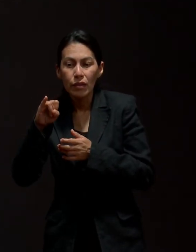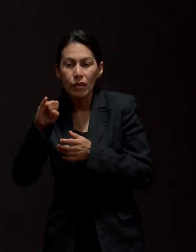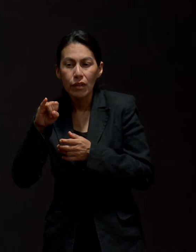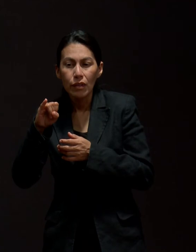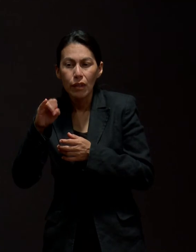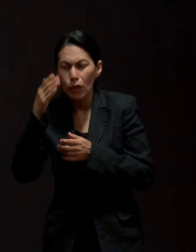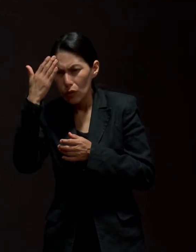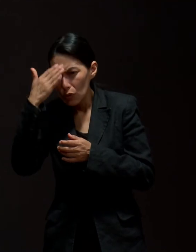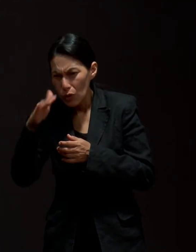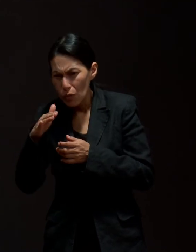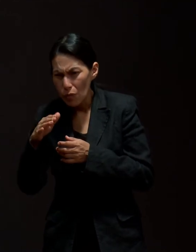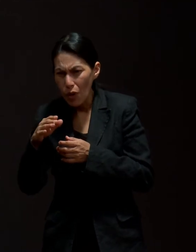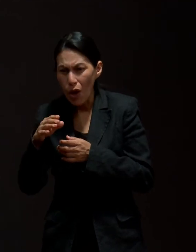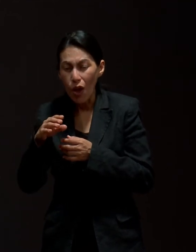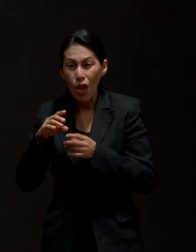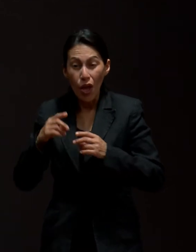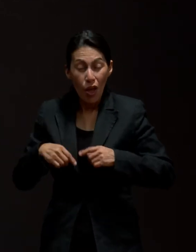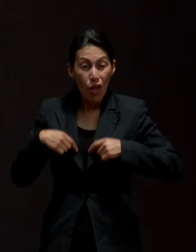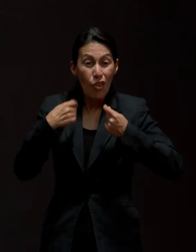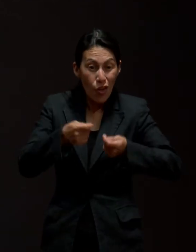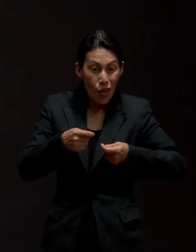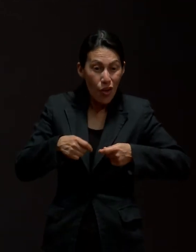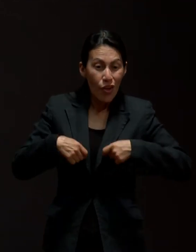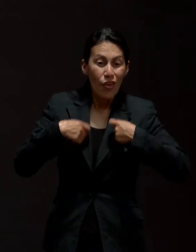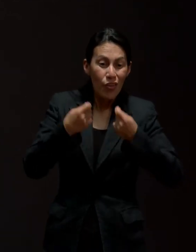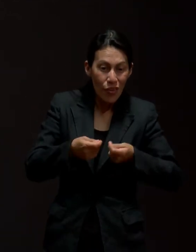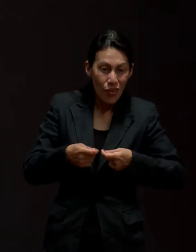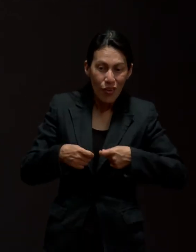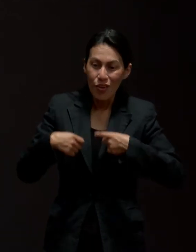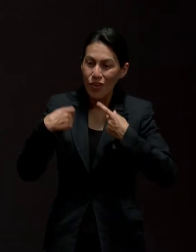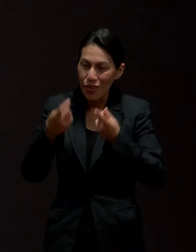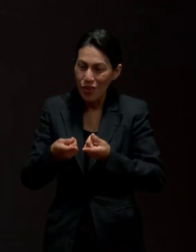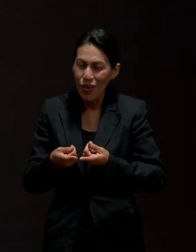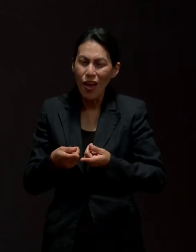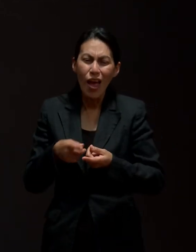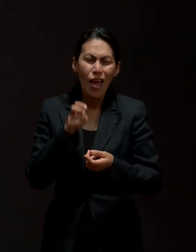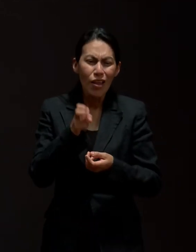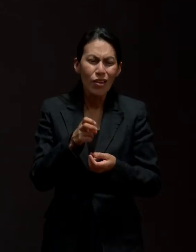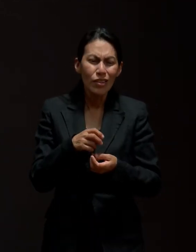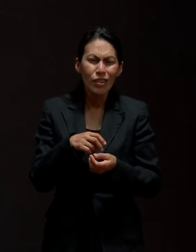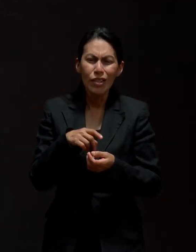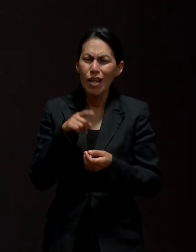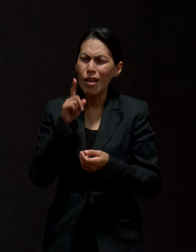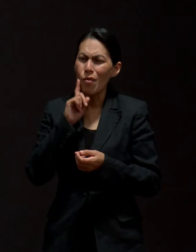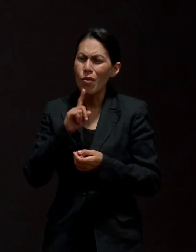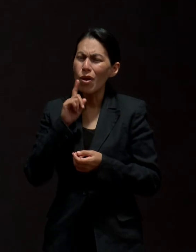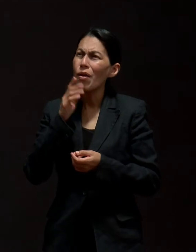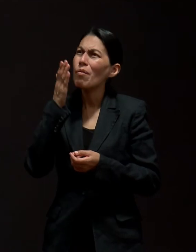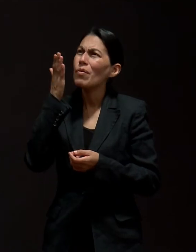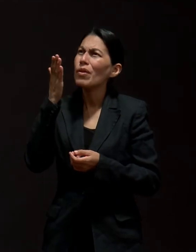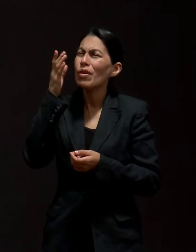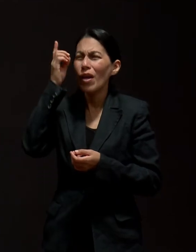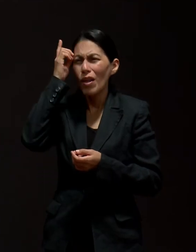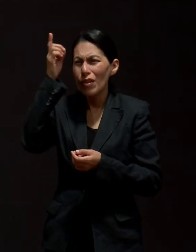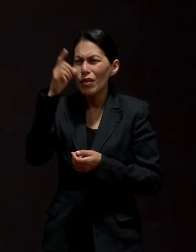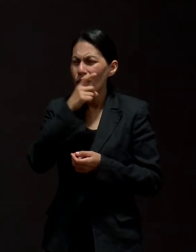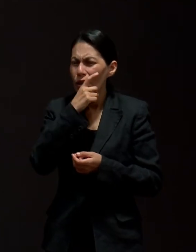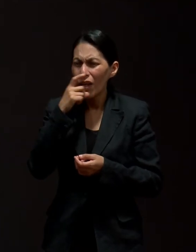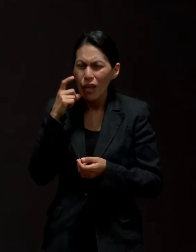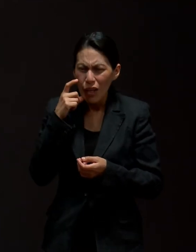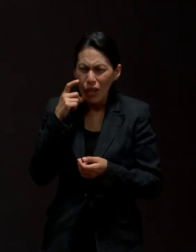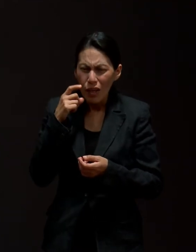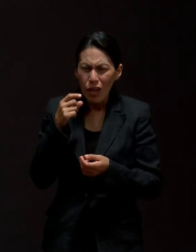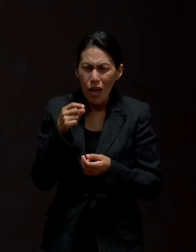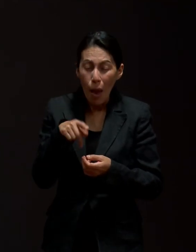ni cómo llegó, pero el Señor llegó el mensaje por allá a alguien y donó una cantidad y se sobrepasó el blanco. que ella le había pedido a Dios